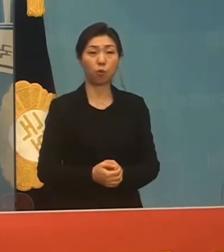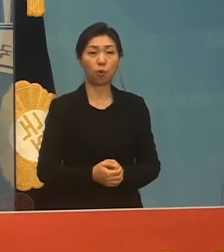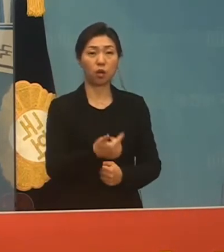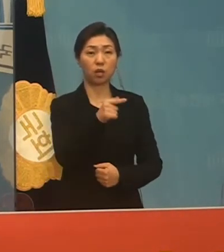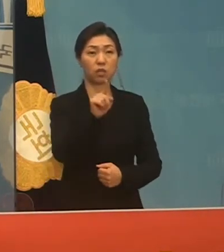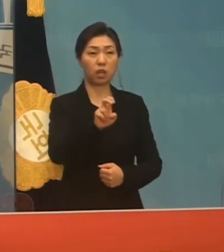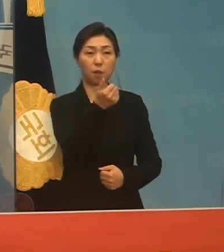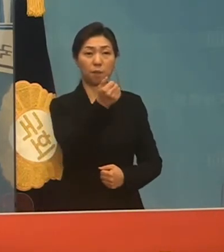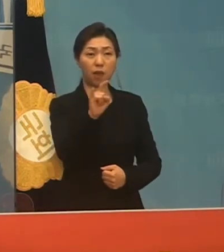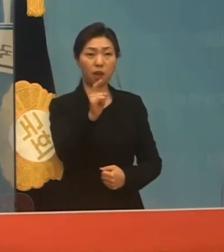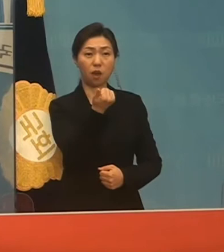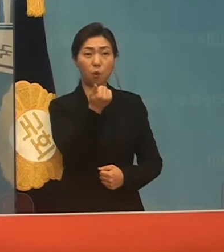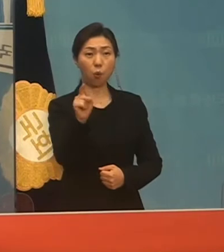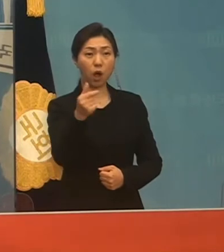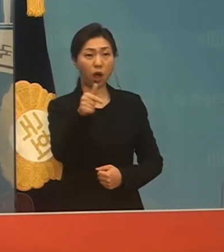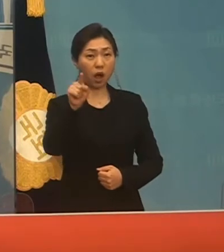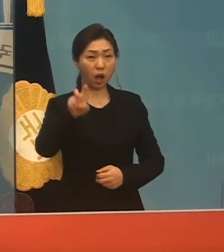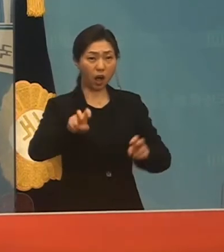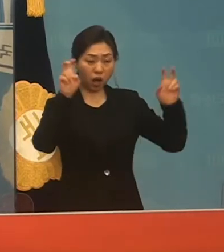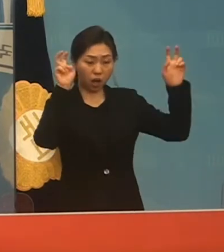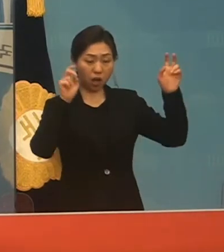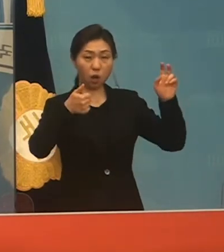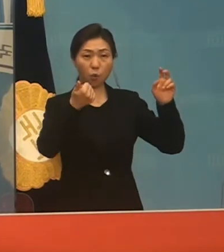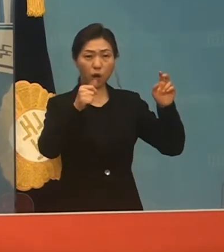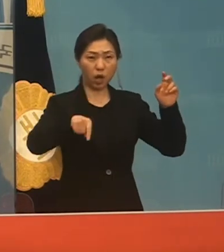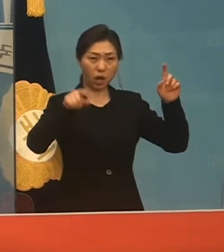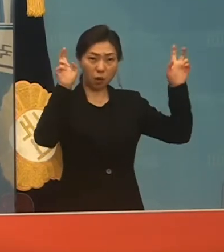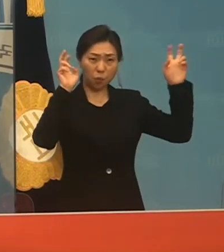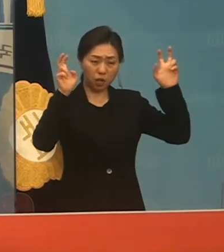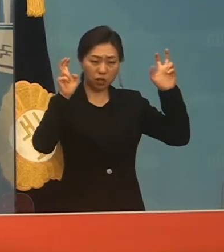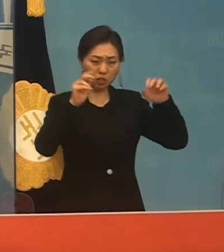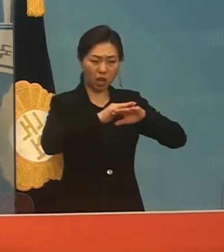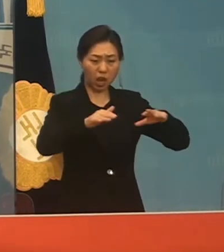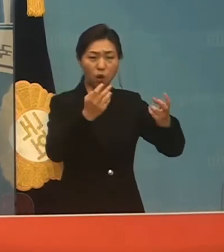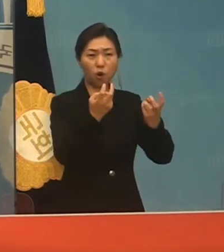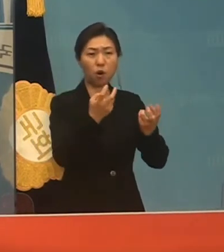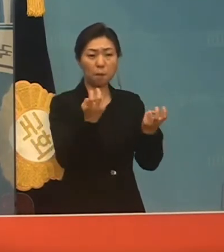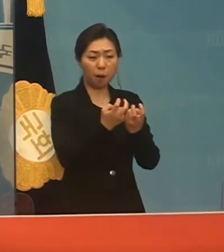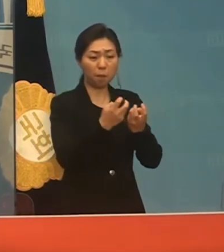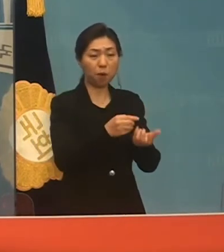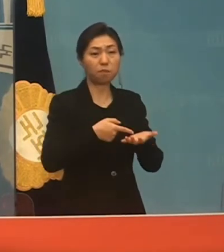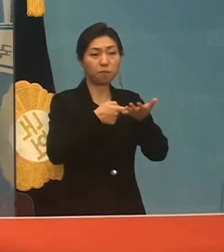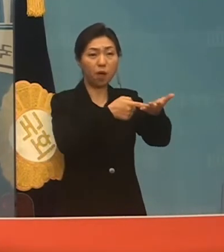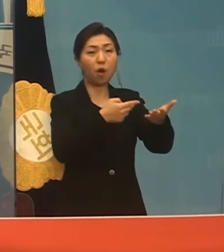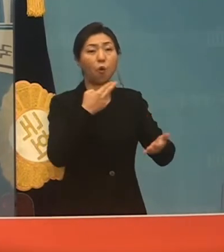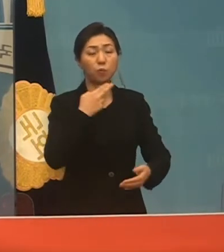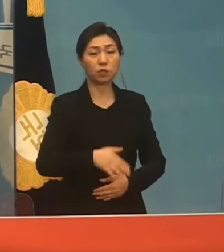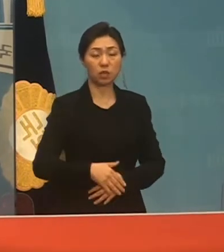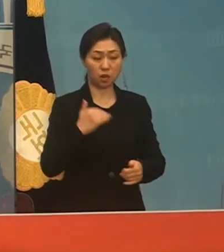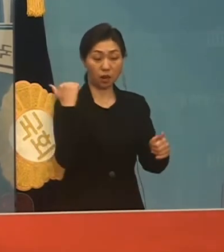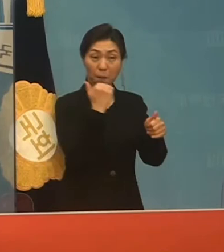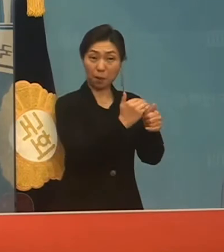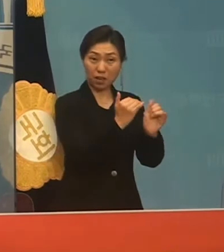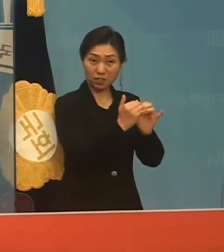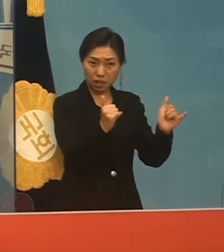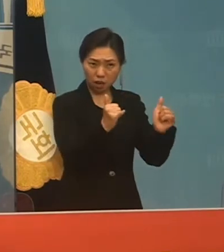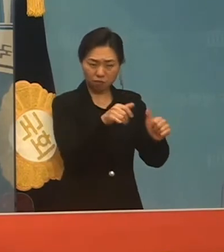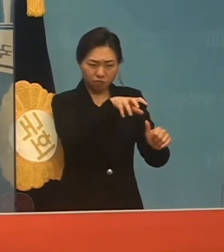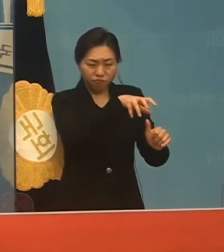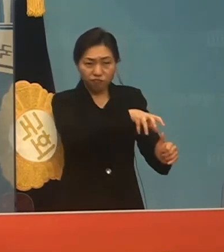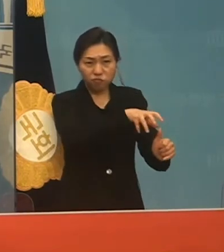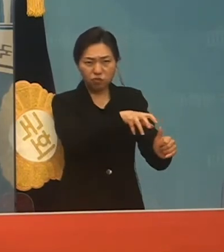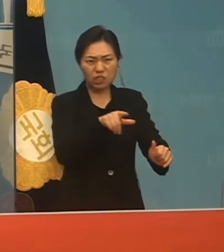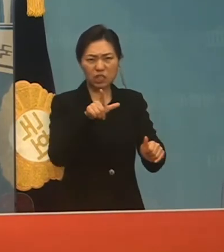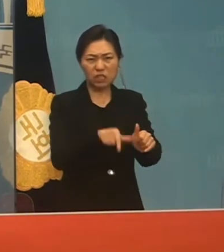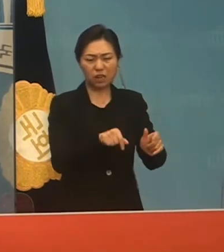농협은 이 해고된 문제 해결책을 내놓지 않고 저희들 그 해고 노동자들 볼모로 지금